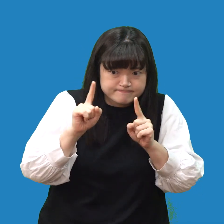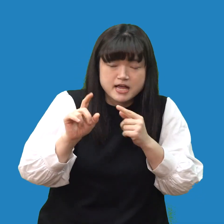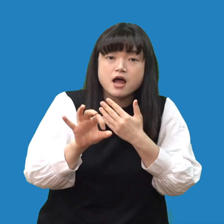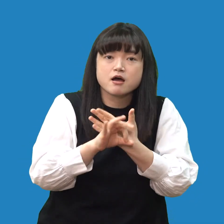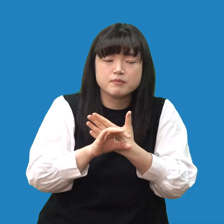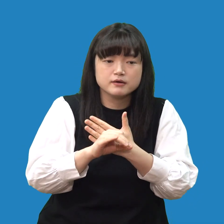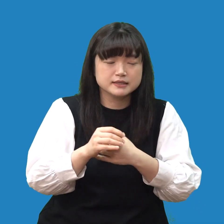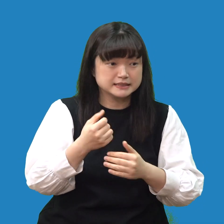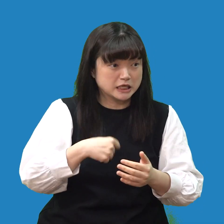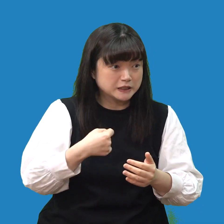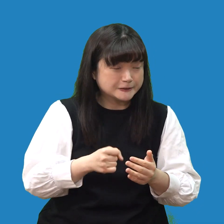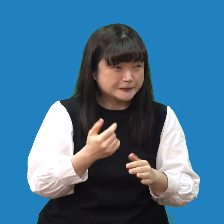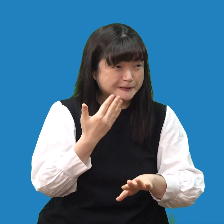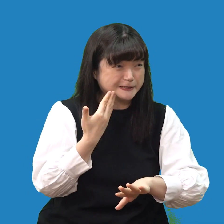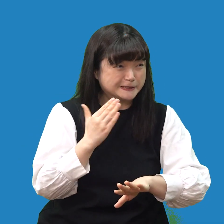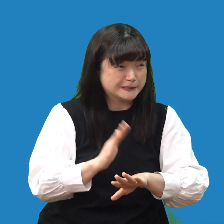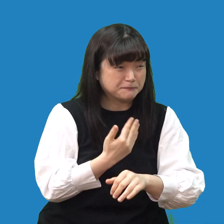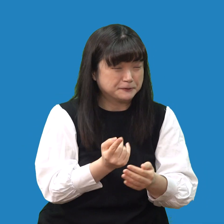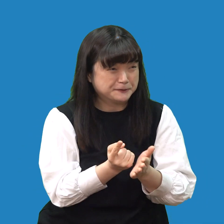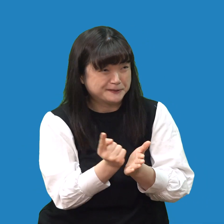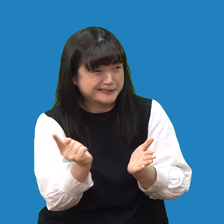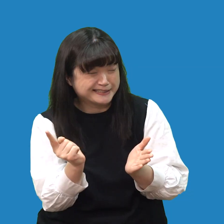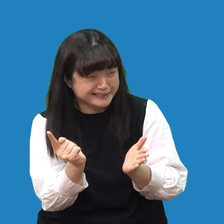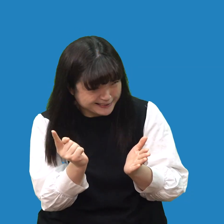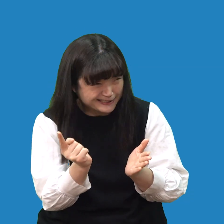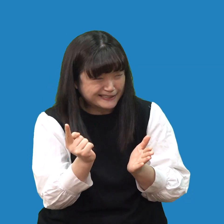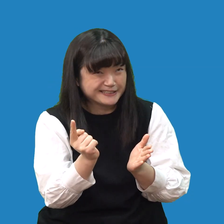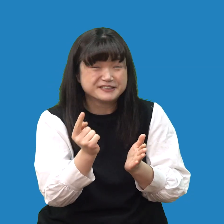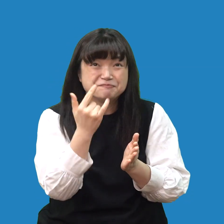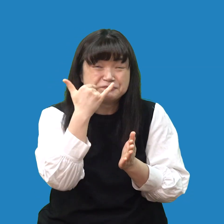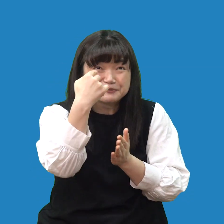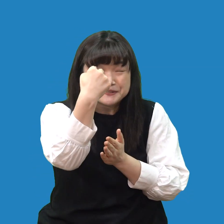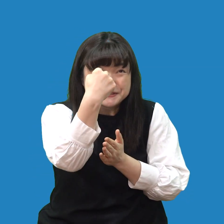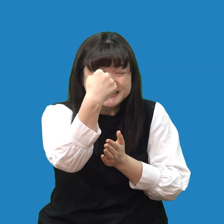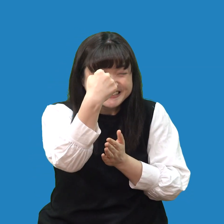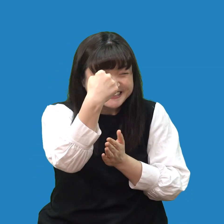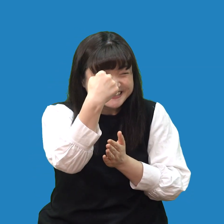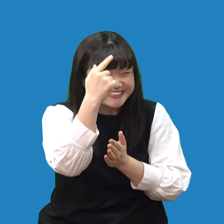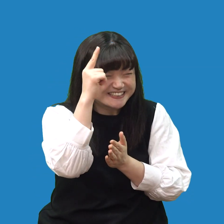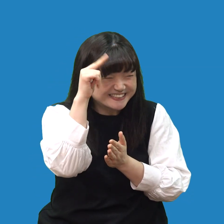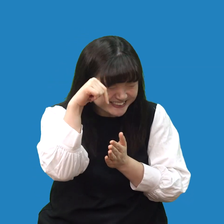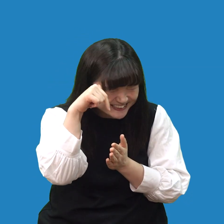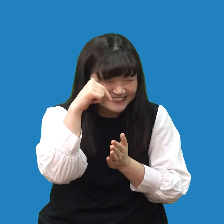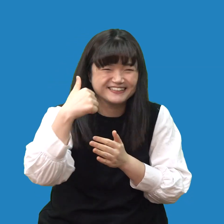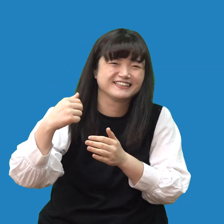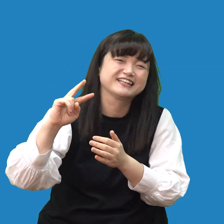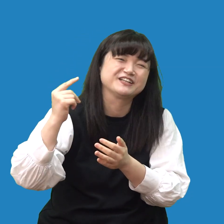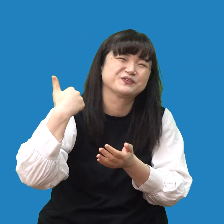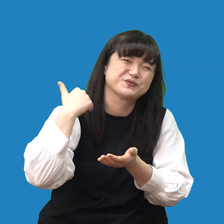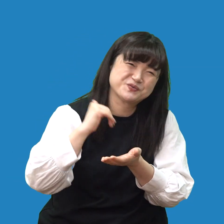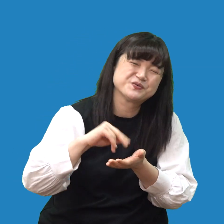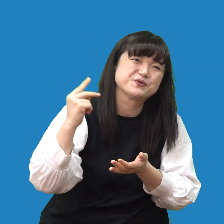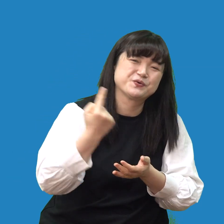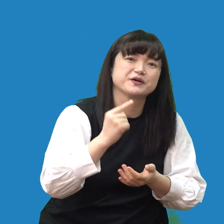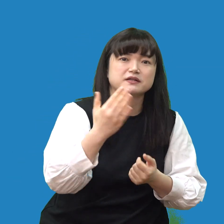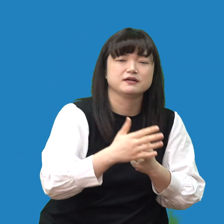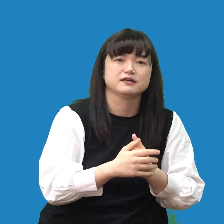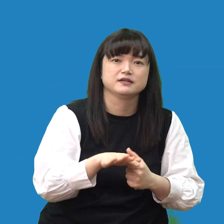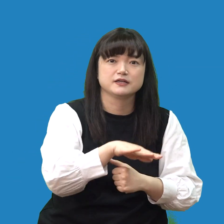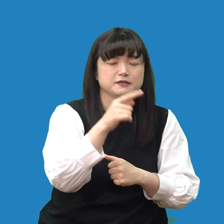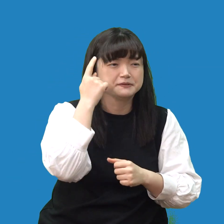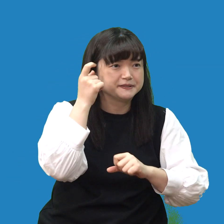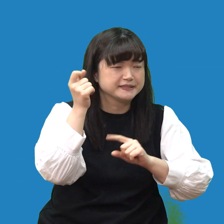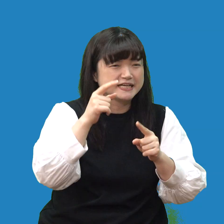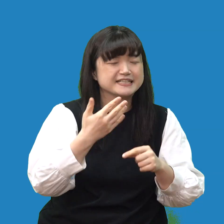가려고 하다가도 여러분 그 눈빛을 보고 가지 못하고 돌아오게 될 것입니다. 사실 여러분들이 눈을 부릅떠야 되는데